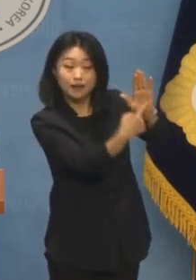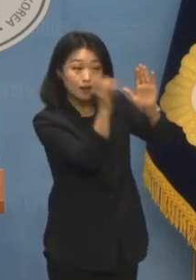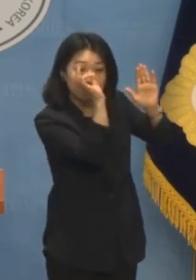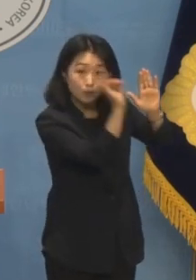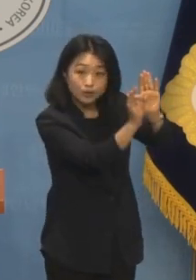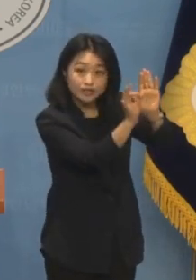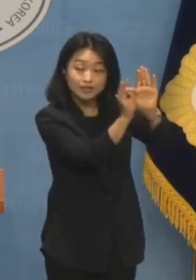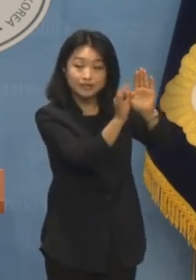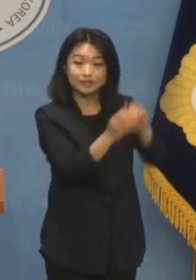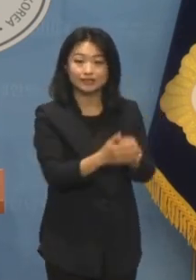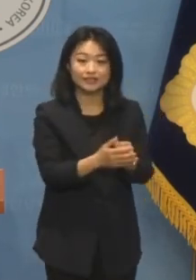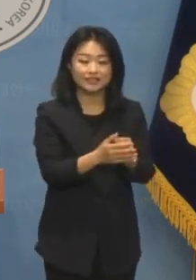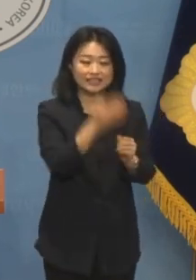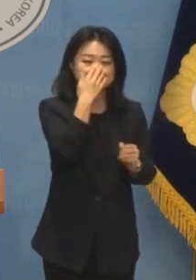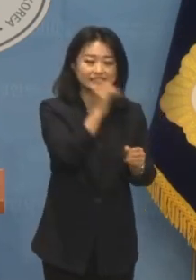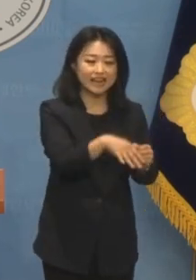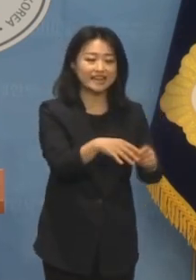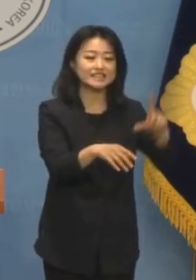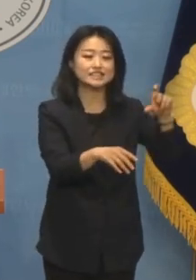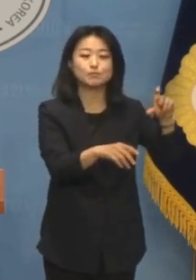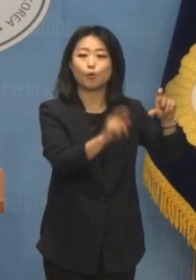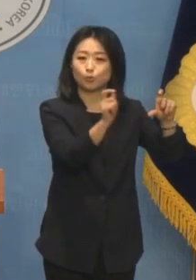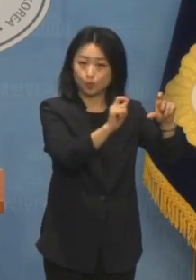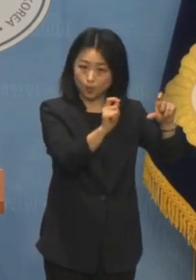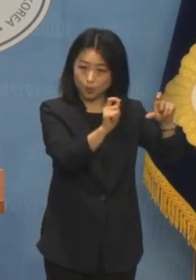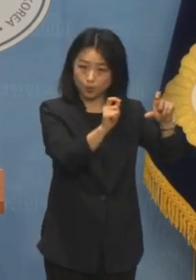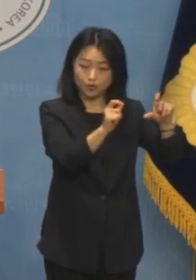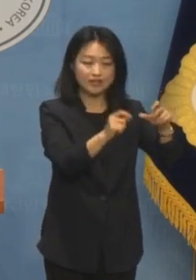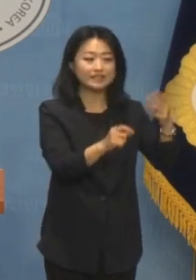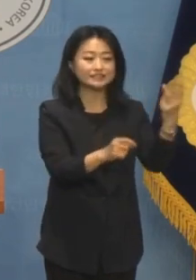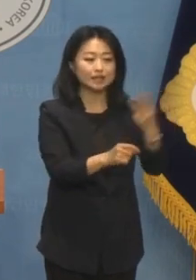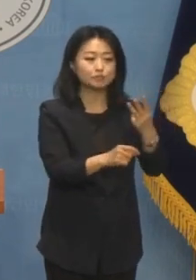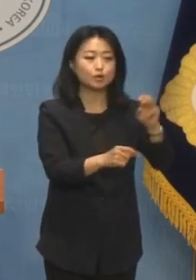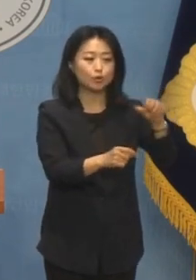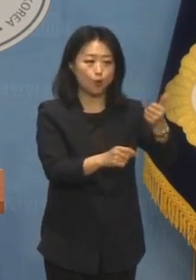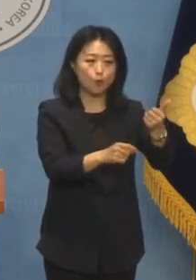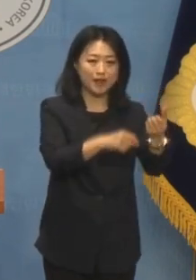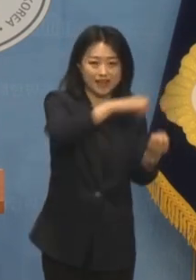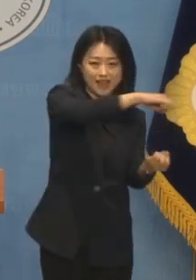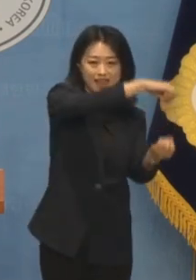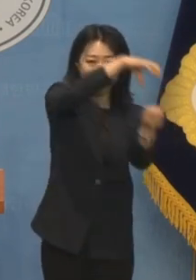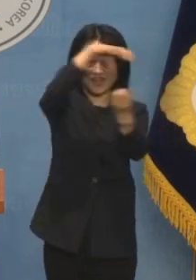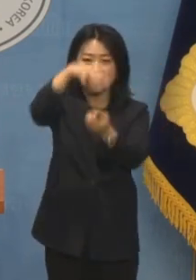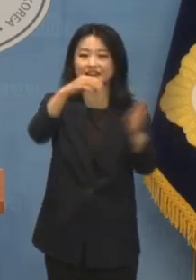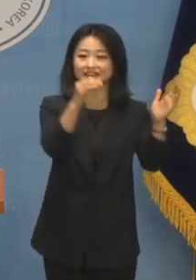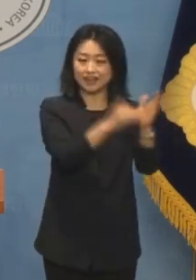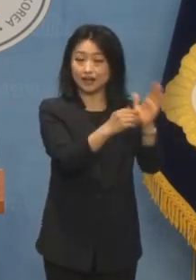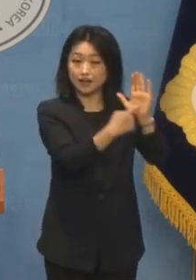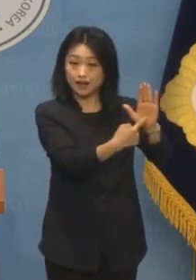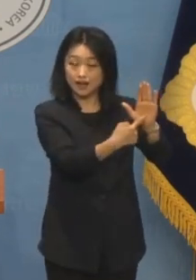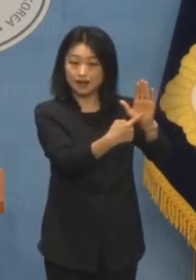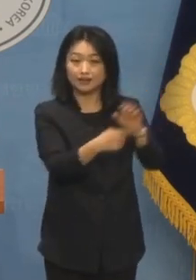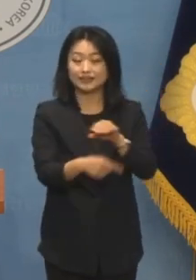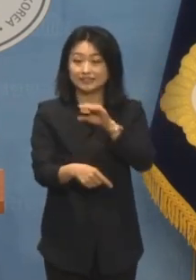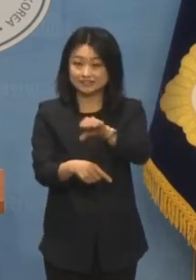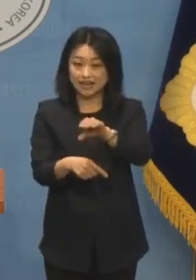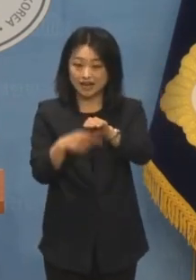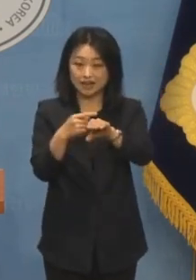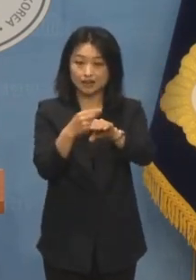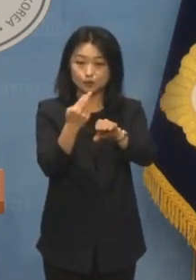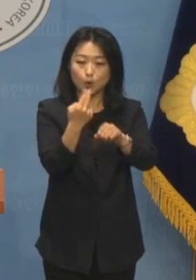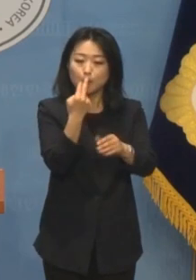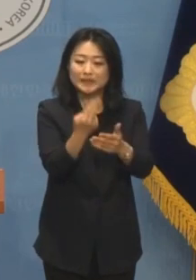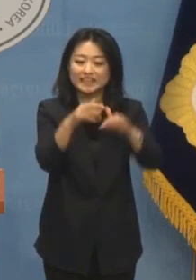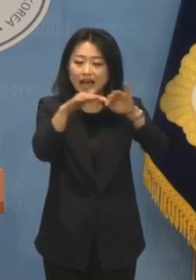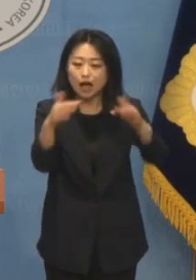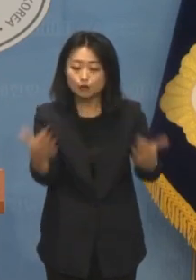따르면 쓰레기 15톤, 오물풍선 3,500여 개에 달합니다. 최근에는 차량, 비닐하우스가 파손되어